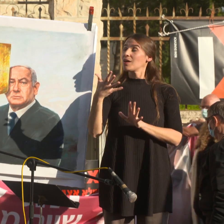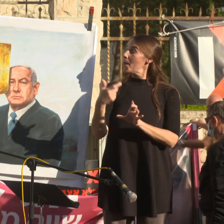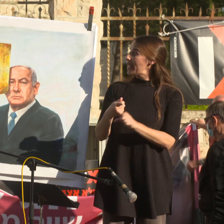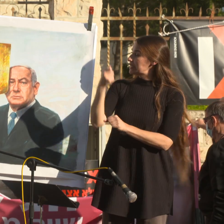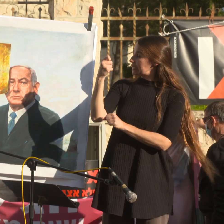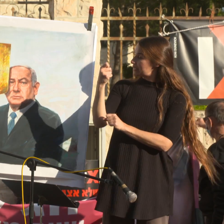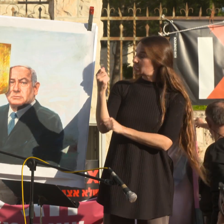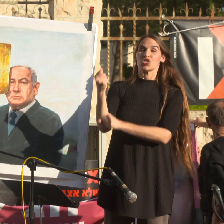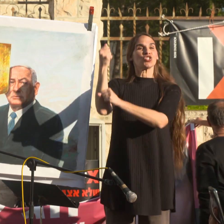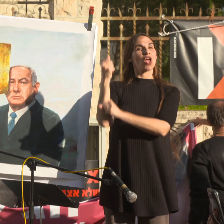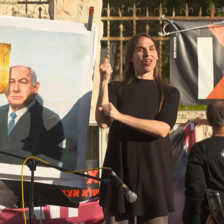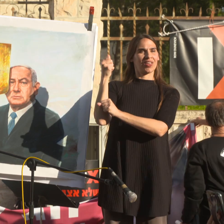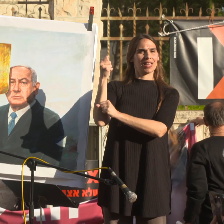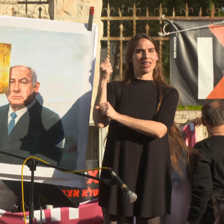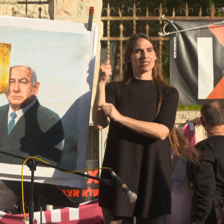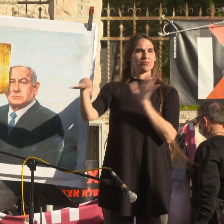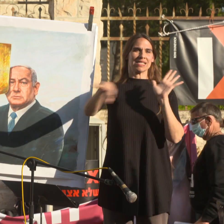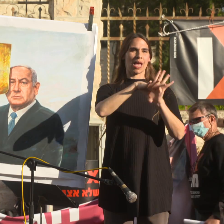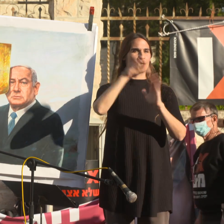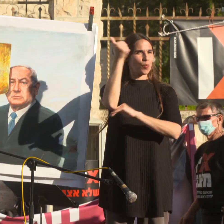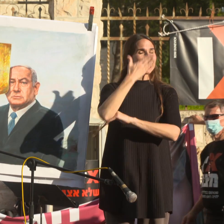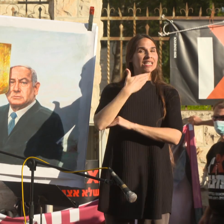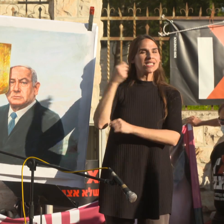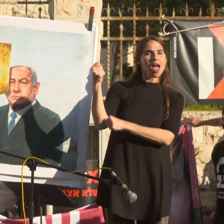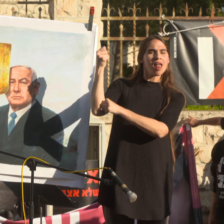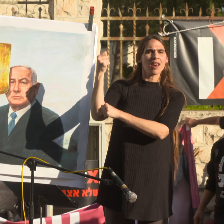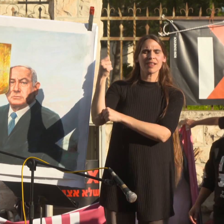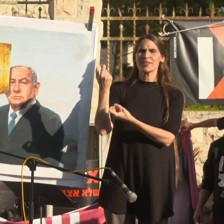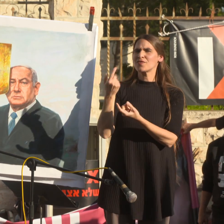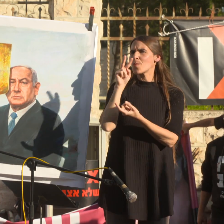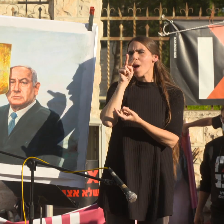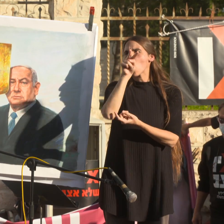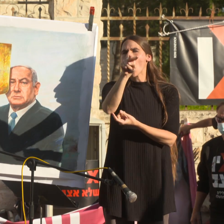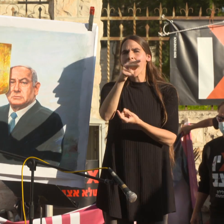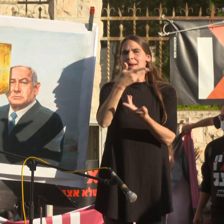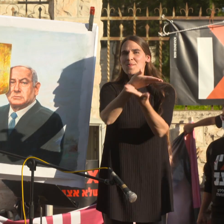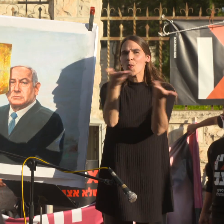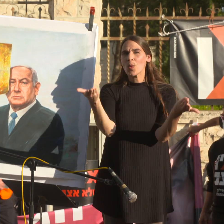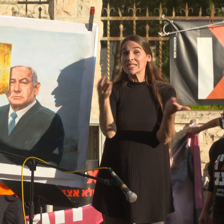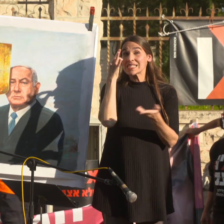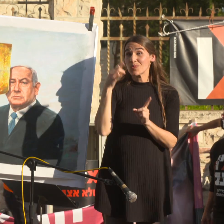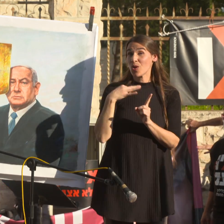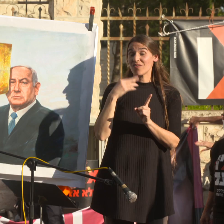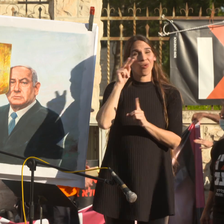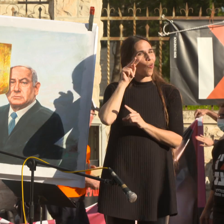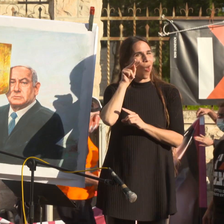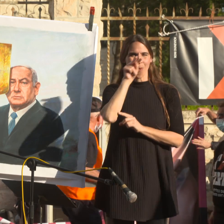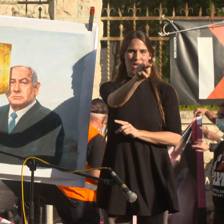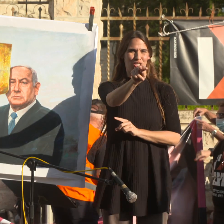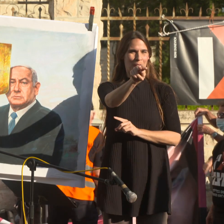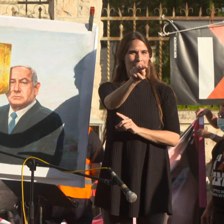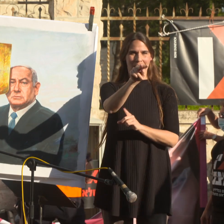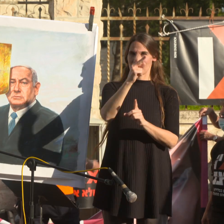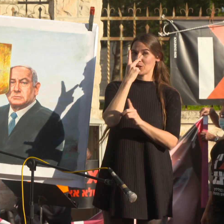שרביט בצורת סמל מדינת ישראל, ואיזה תמונה הוא רואה מולו? שימו לב, הוא לא מיישיר מבט